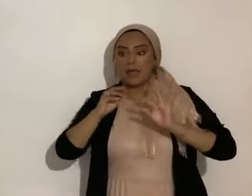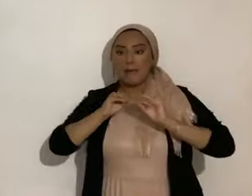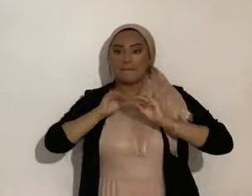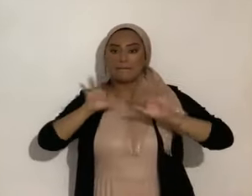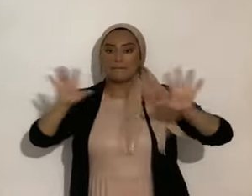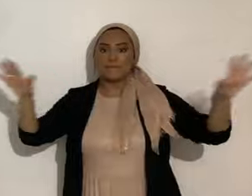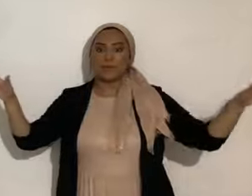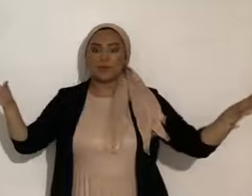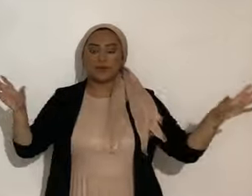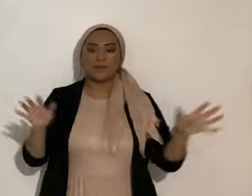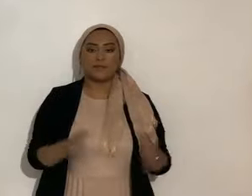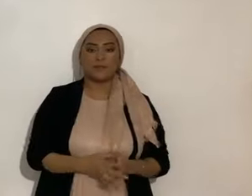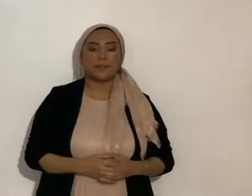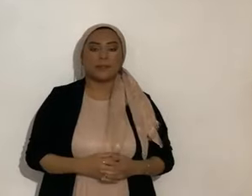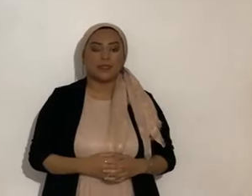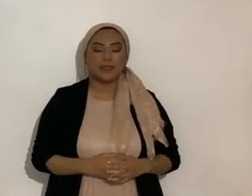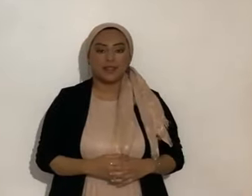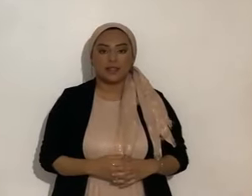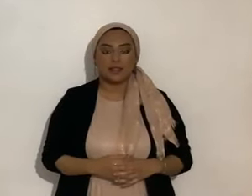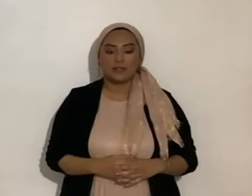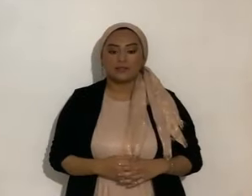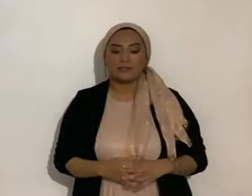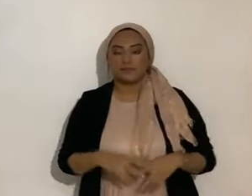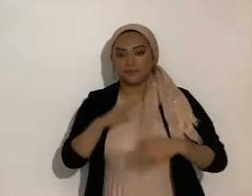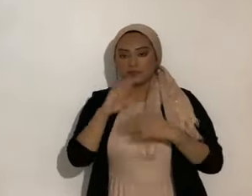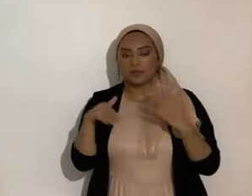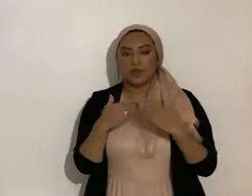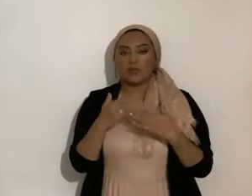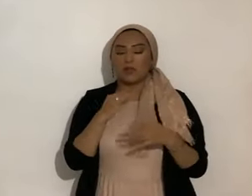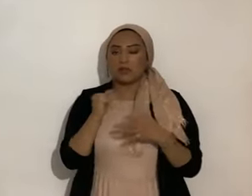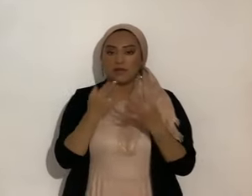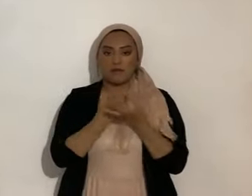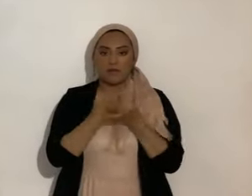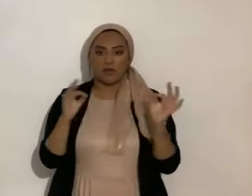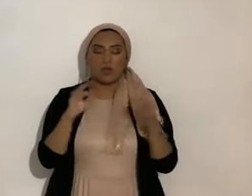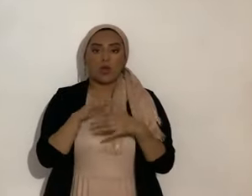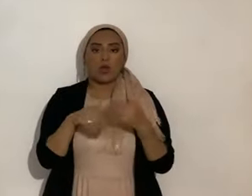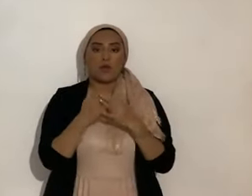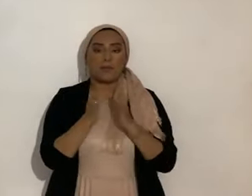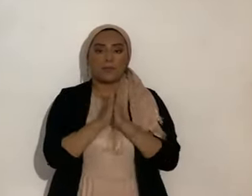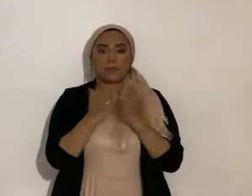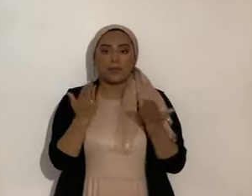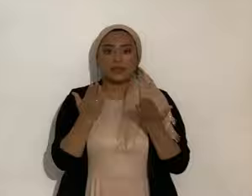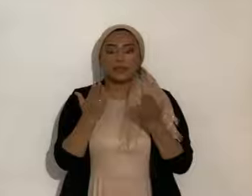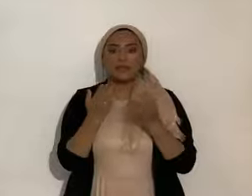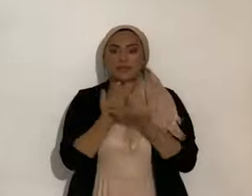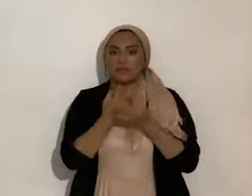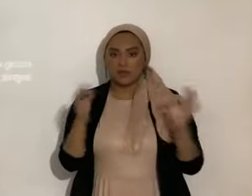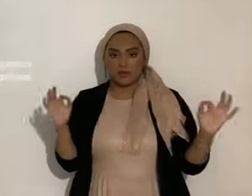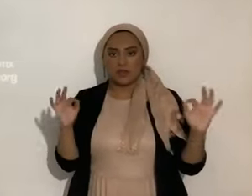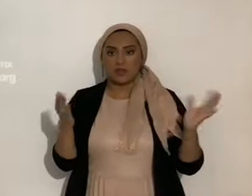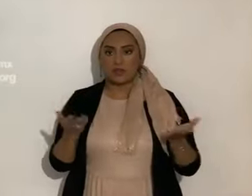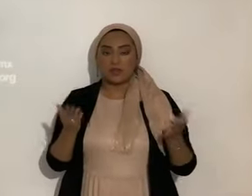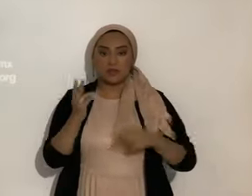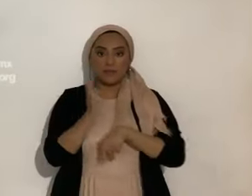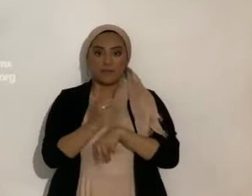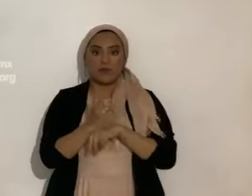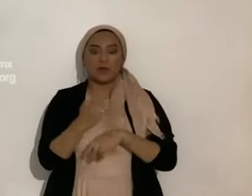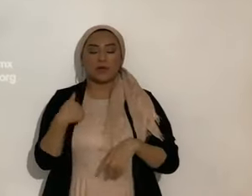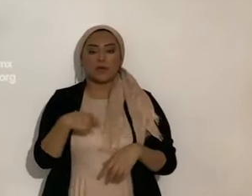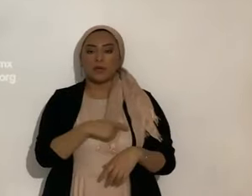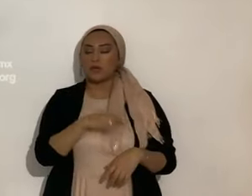un video importante, porque lo es, porque es de la Biblia. Todo el material es gratis, todos los libros son gratis, todo. En esta Keilah no